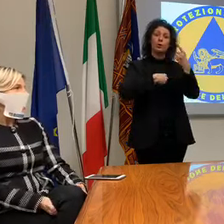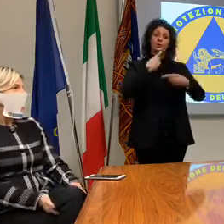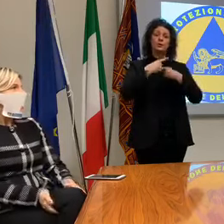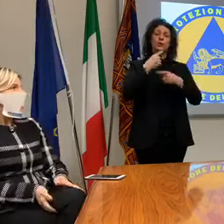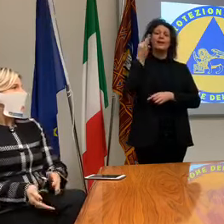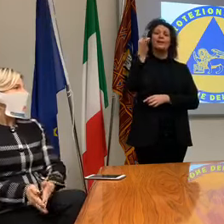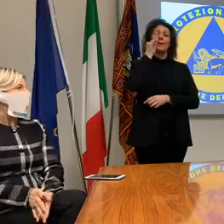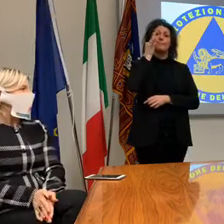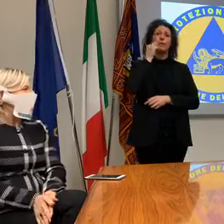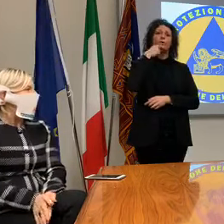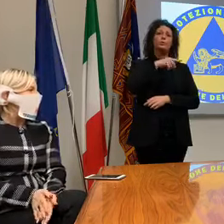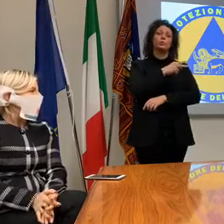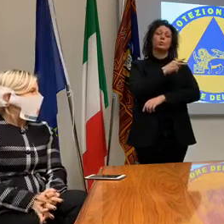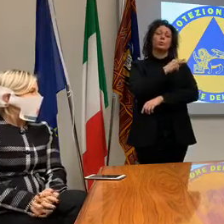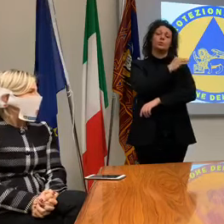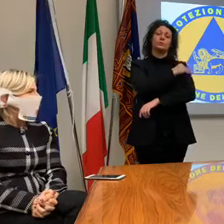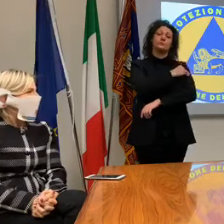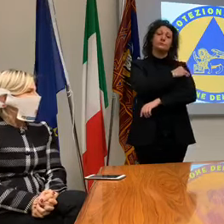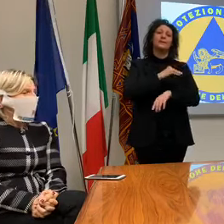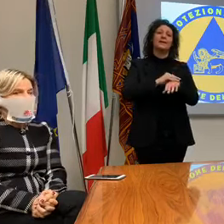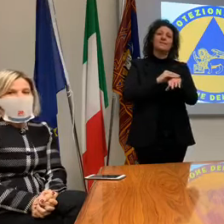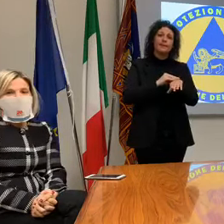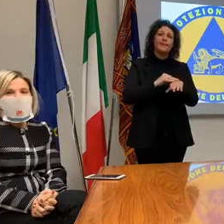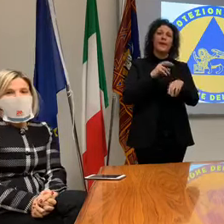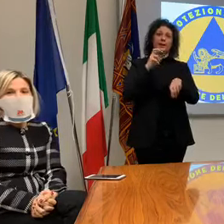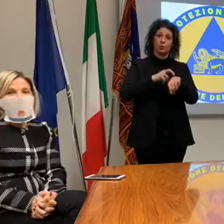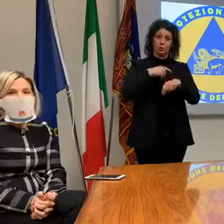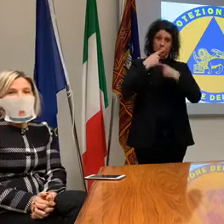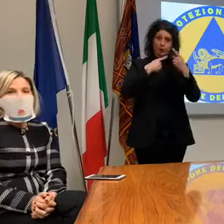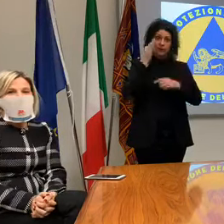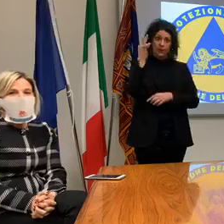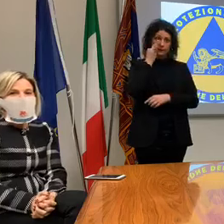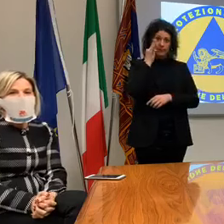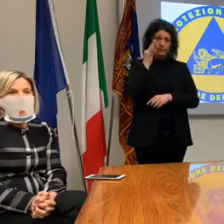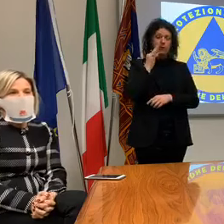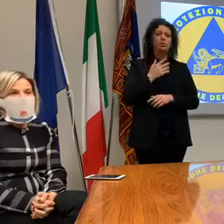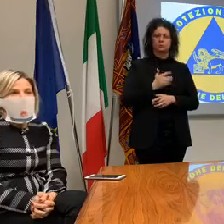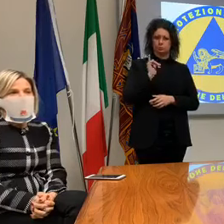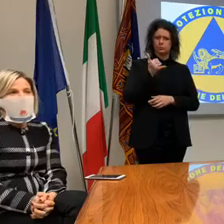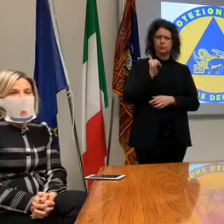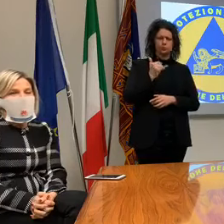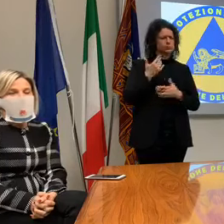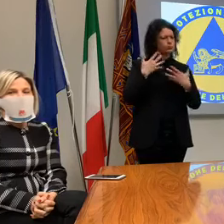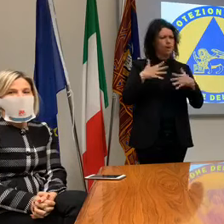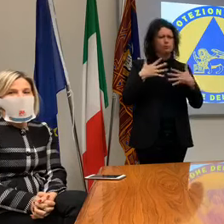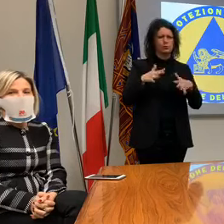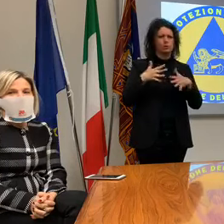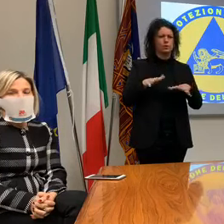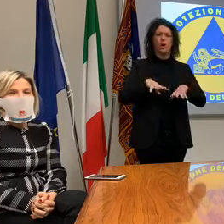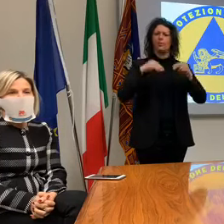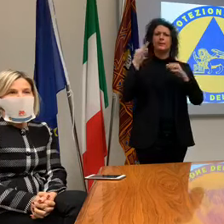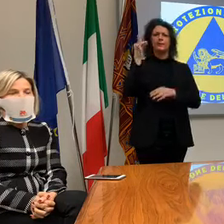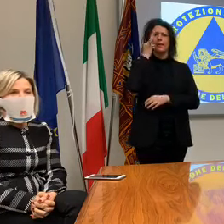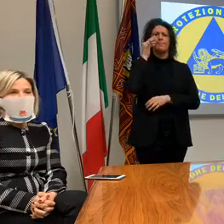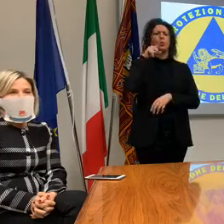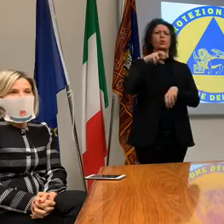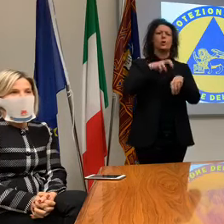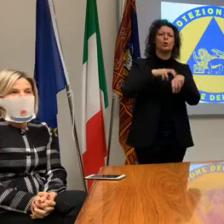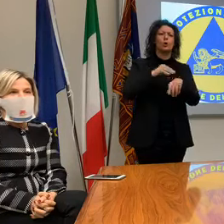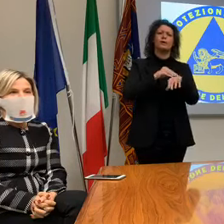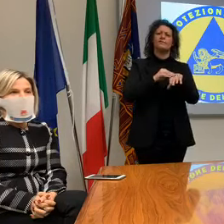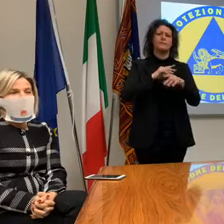operatori sanitari? Sì, assolutamente sì, ma è già in corso da un paio di giorni, 2 o 3 giorni. Nicolussi Moro, Corriere